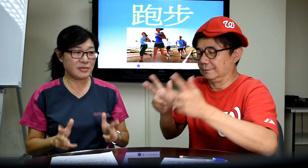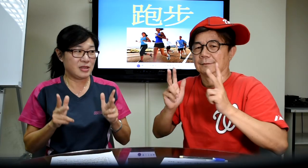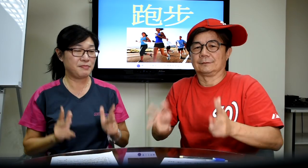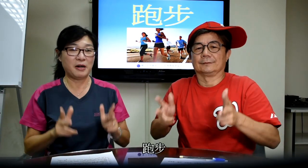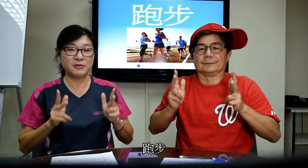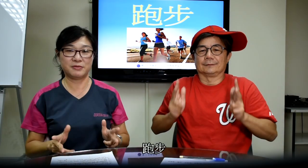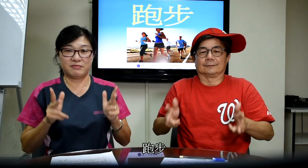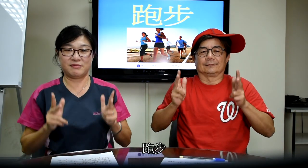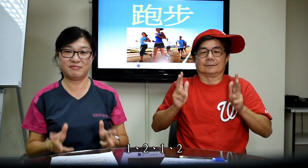跑步，